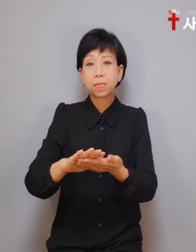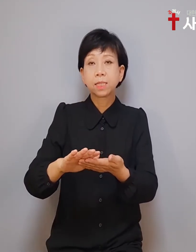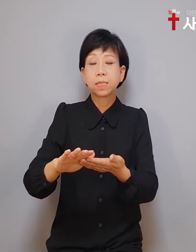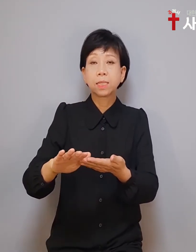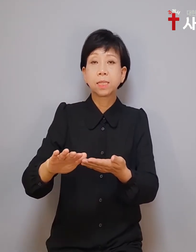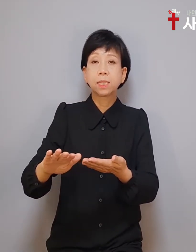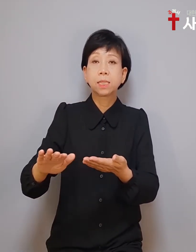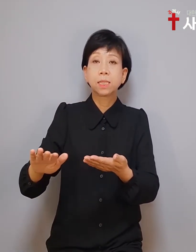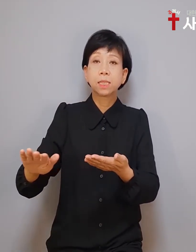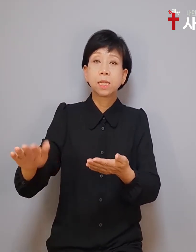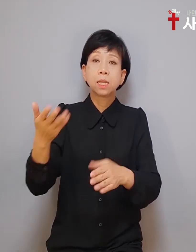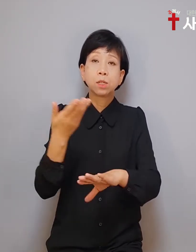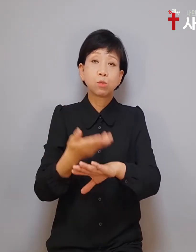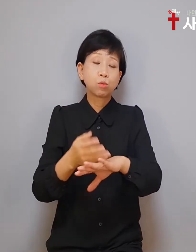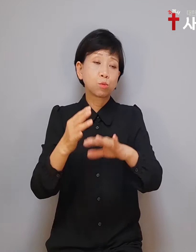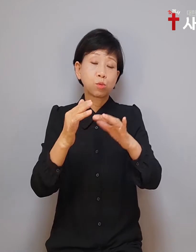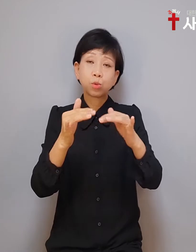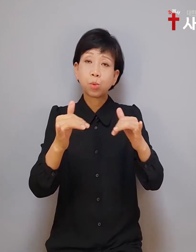평화는